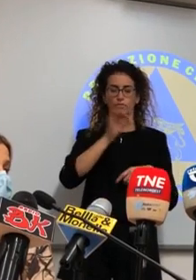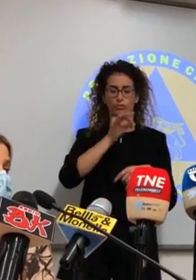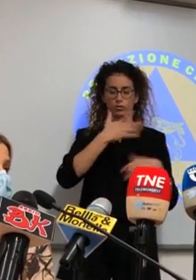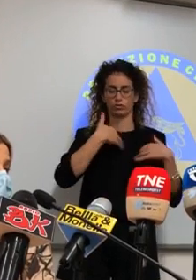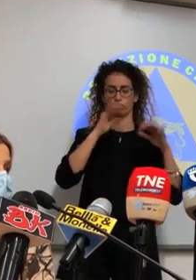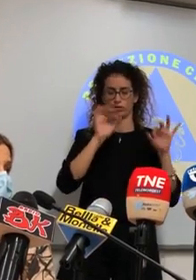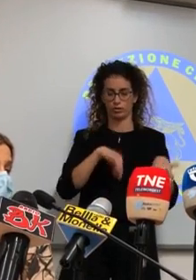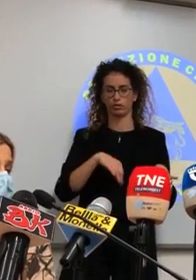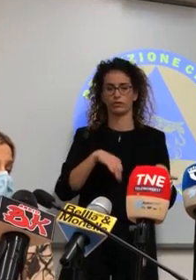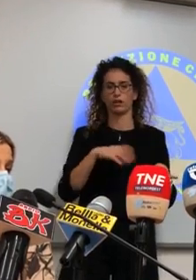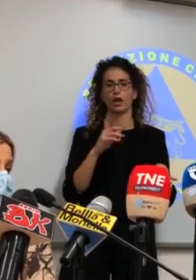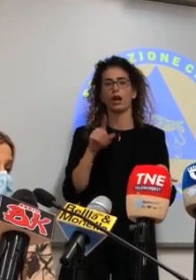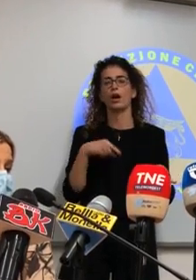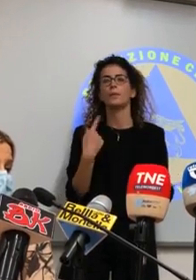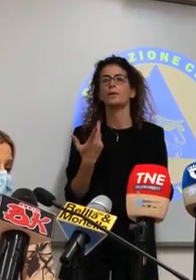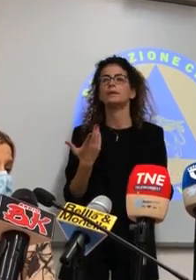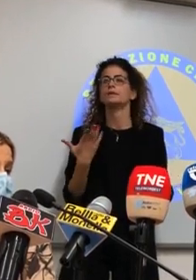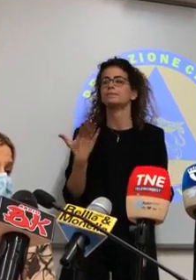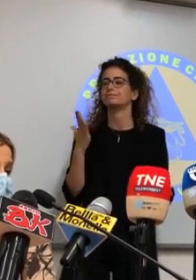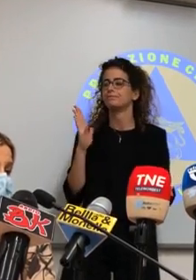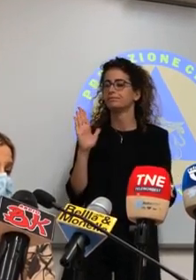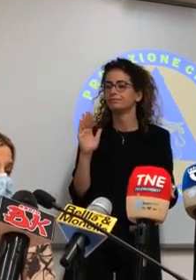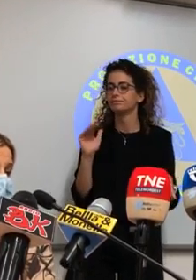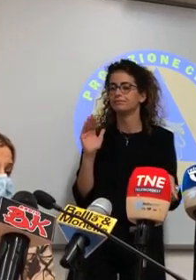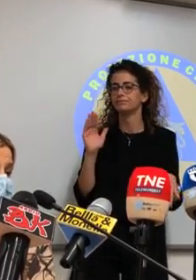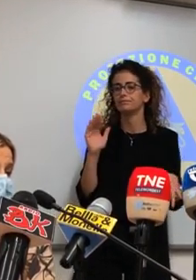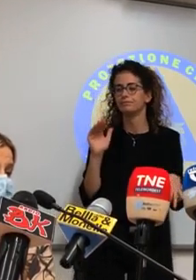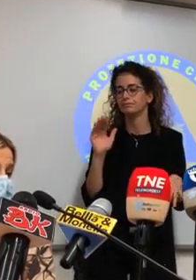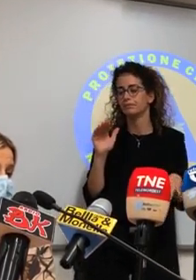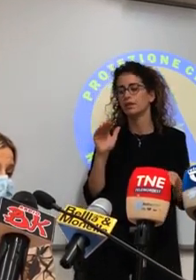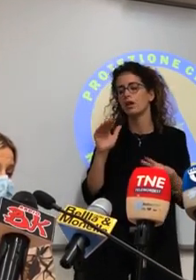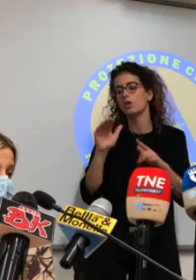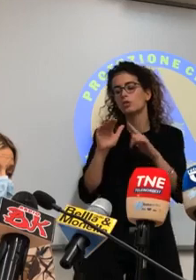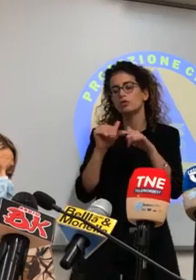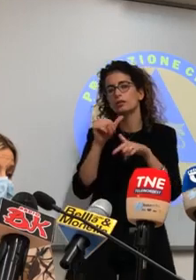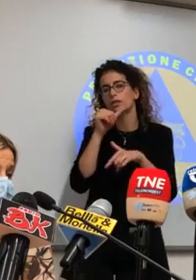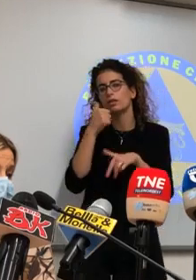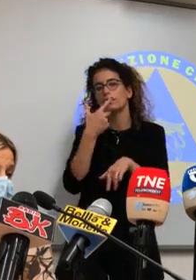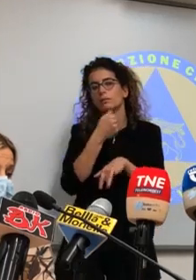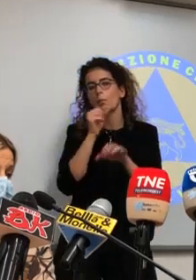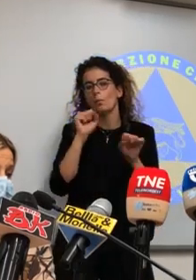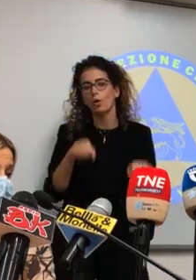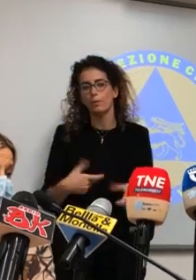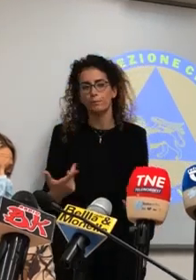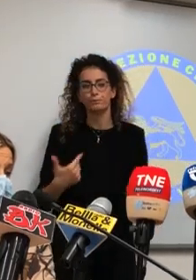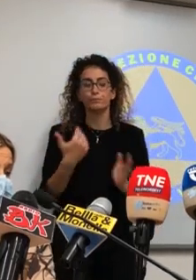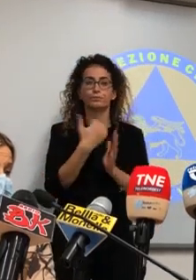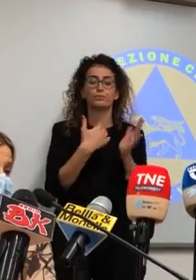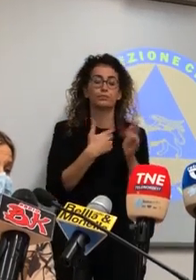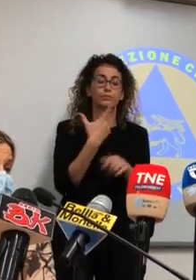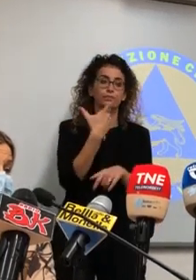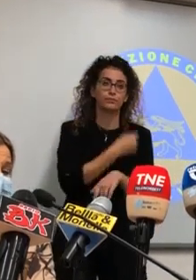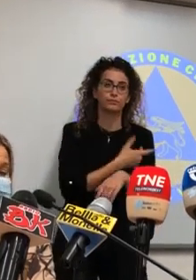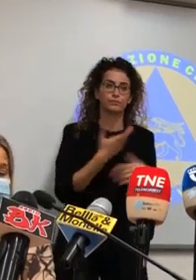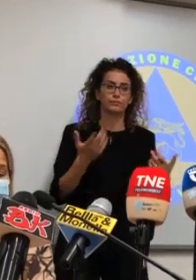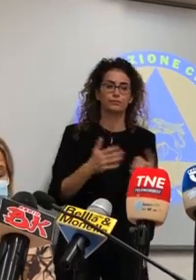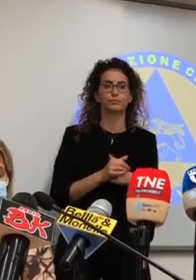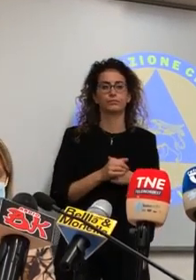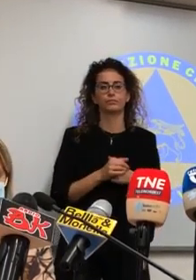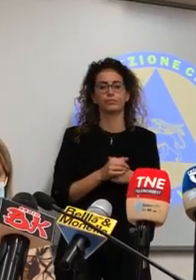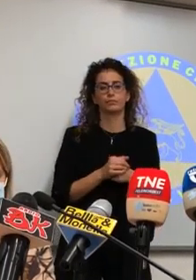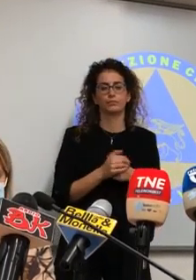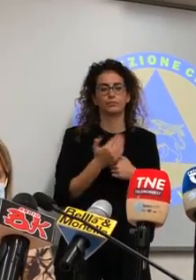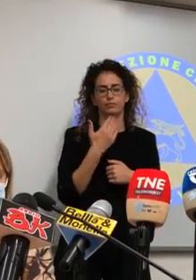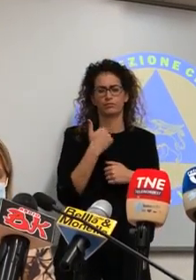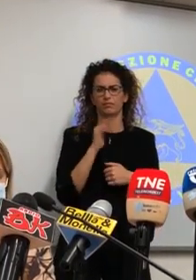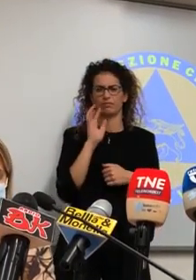Dopodiché ogni giorno è un giorno in più per la vaccinazione. Campagna vaccinale. Io trovo strano